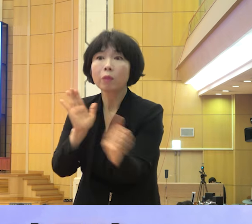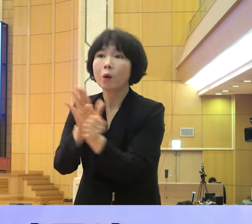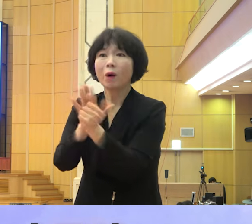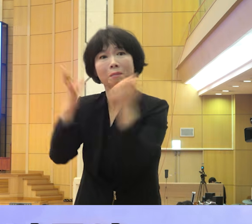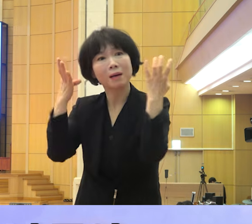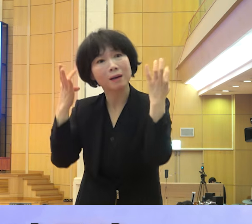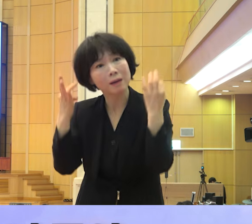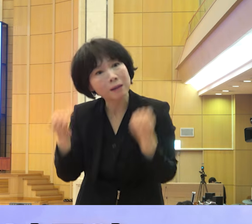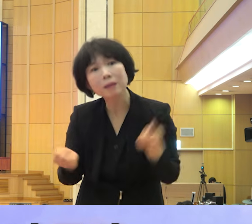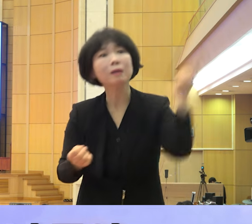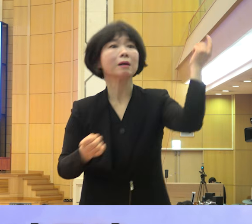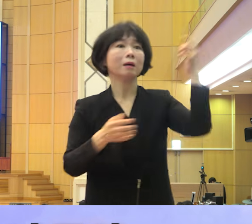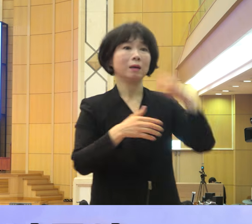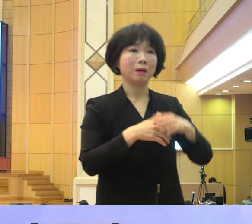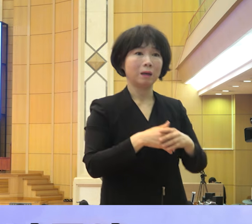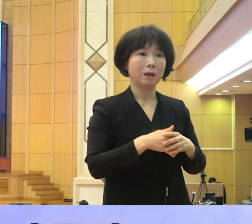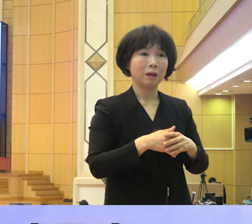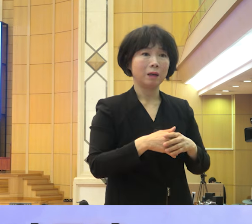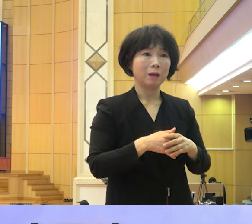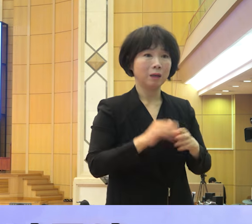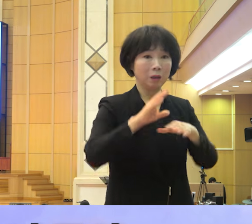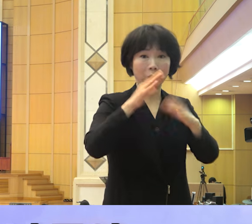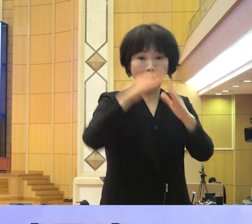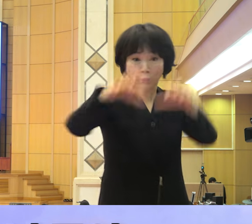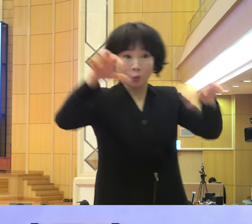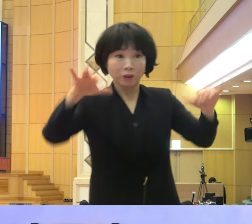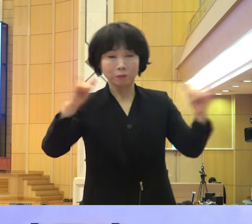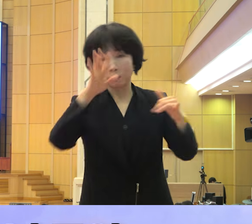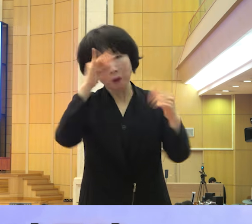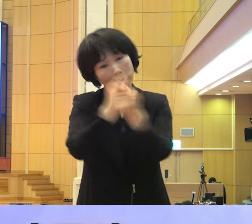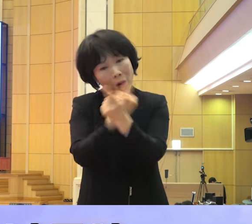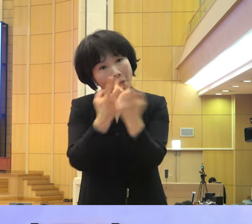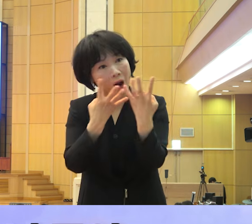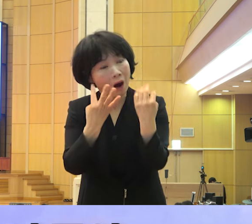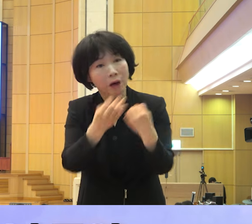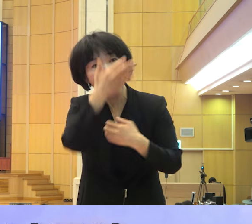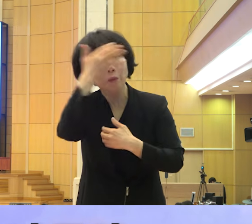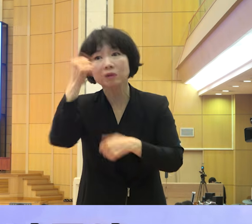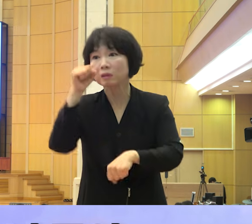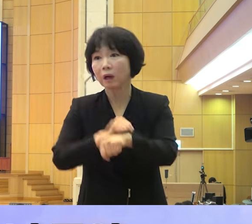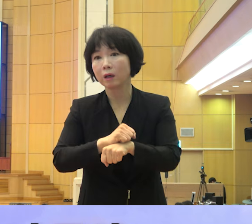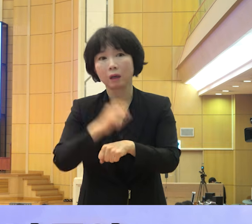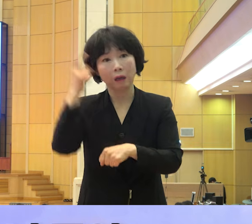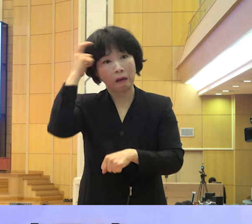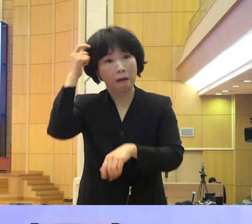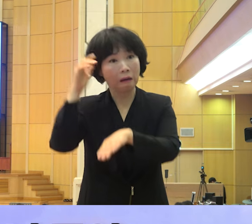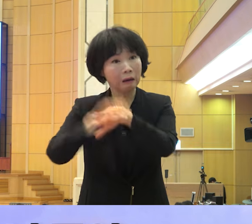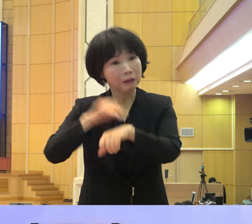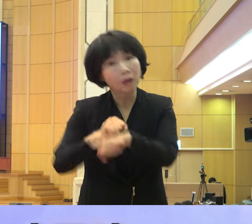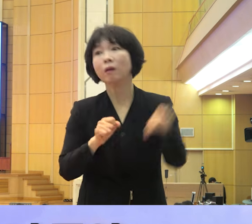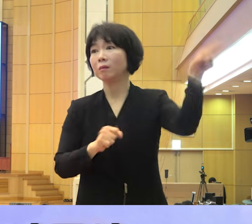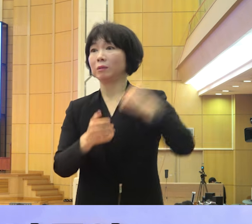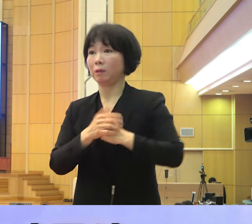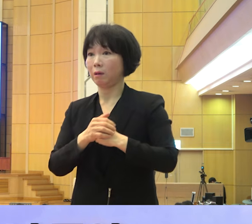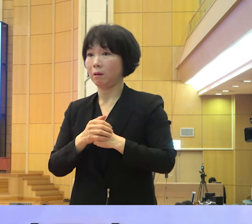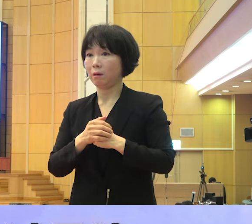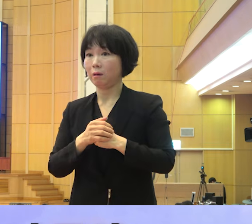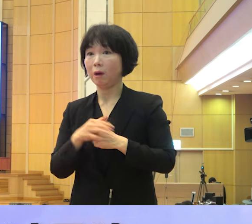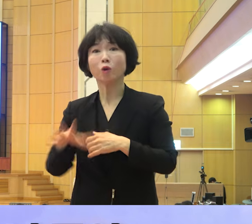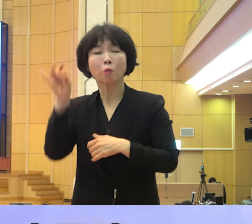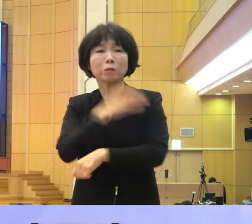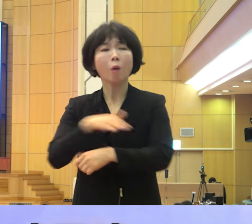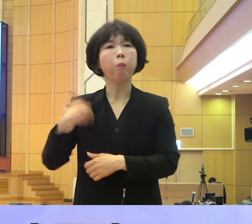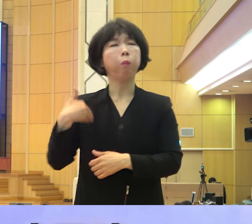사람을 고치기도 하고 많은 사람을 치료하기도 한 그런 할아버지였다는 것입니다. 이렇게 몰랐던